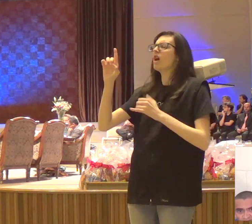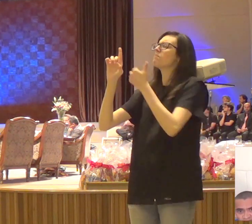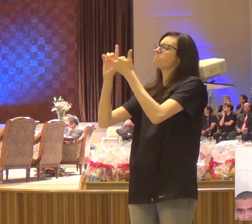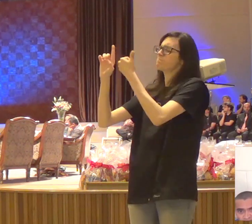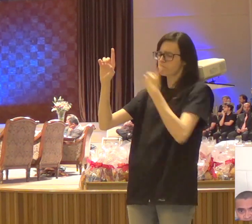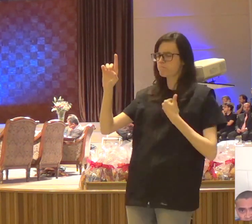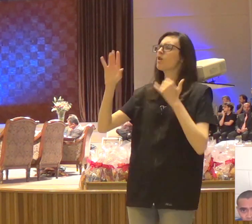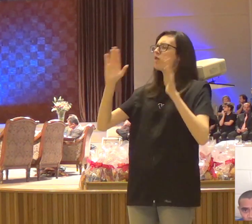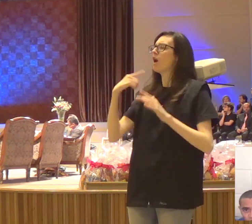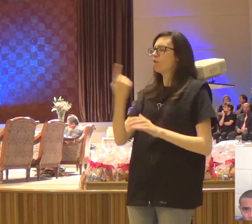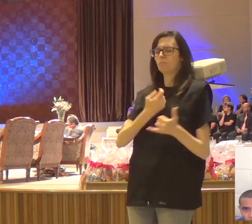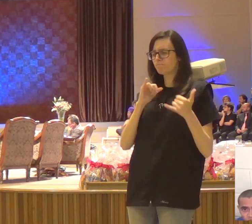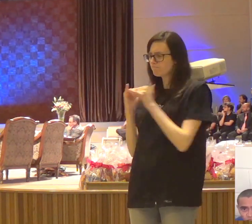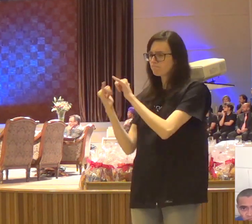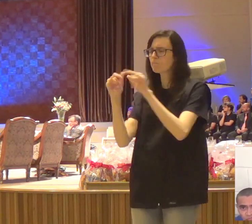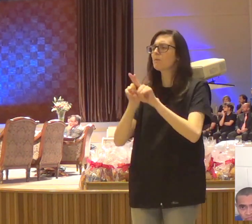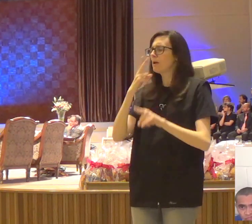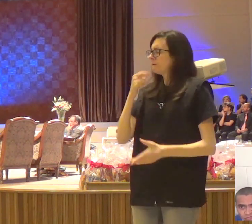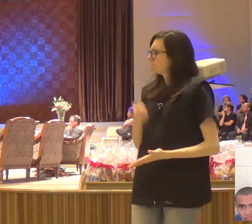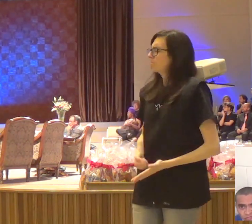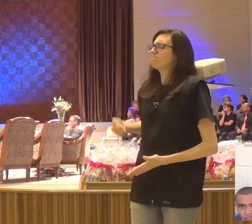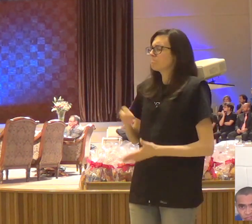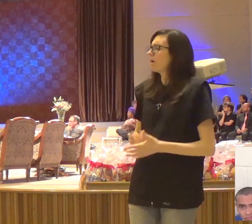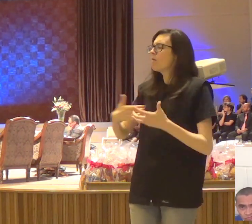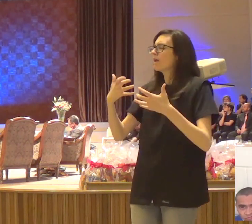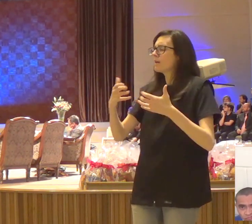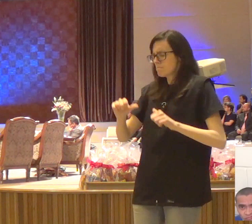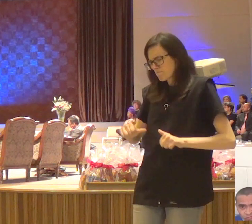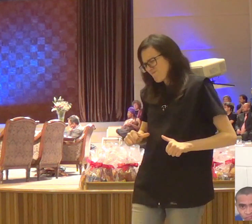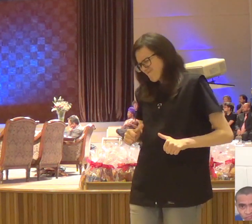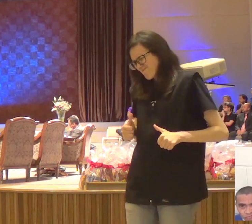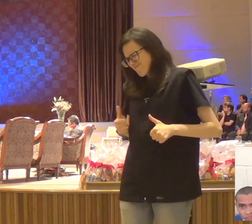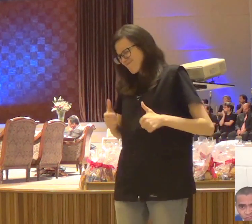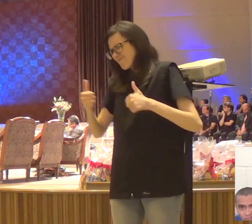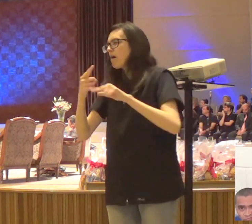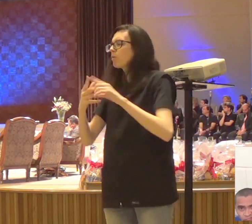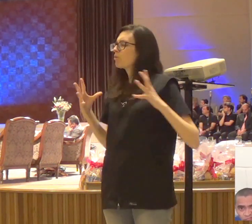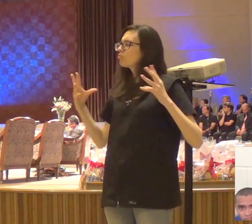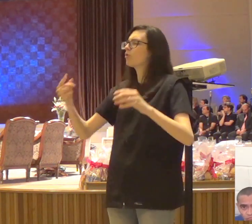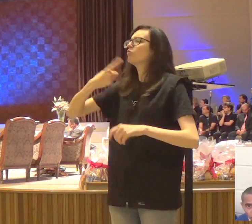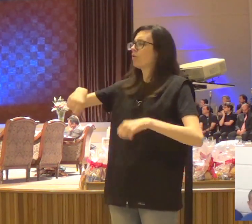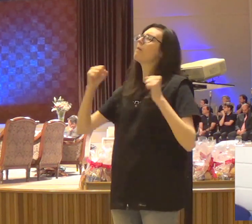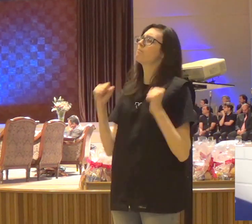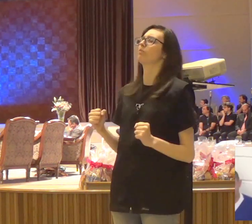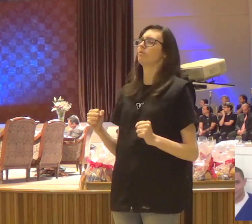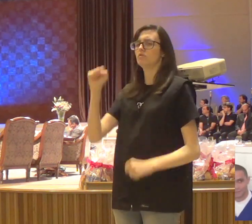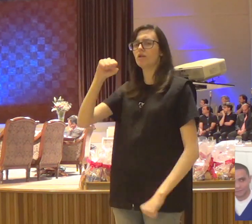como também nós nos perdoamos e estamos lutando cada dia mais por uma recuperação e que todos têm recuperação, basta você querer.